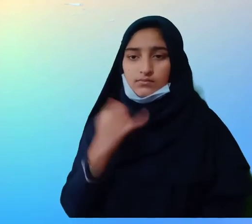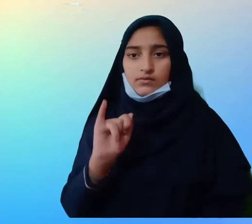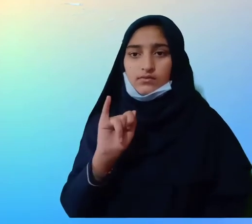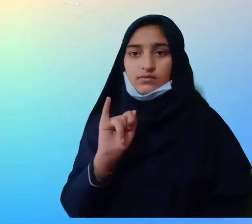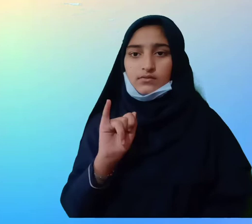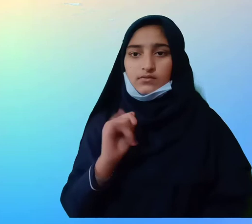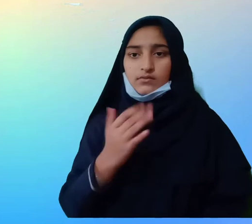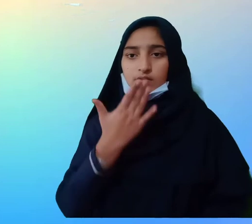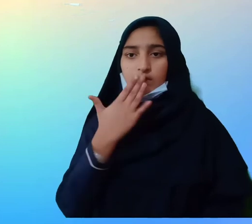बदतमीज़ है।